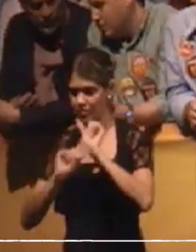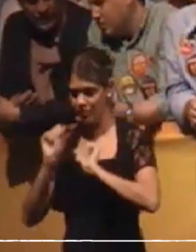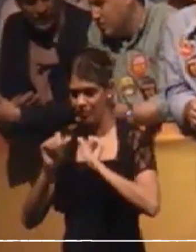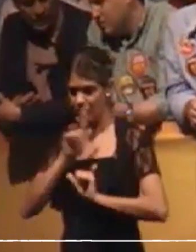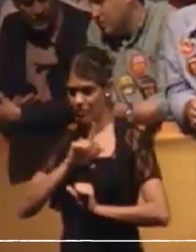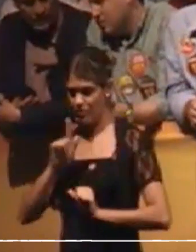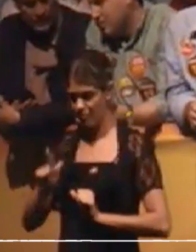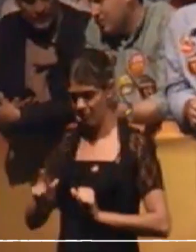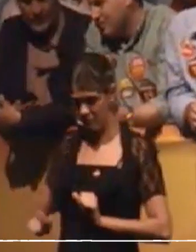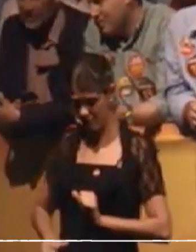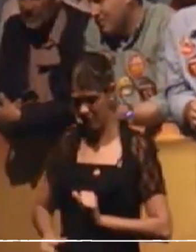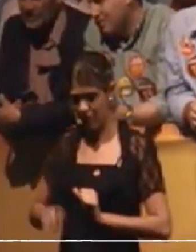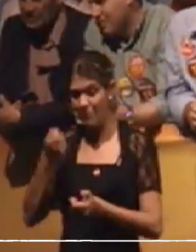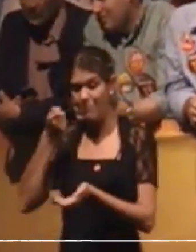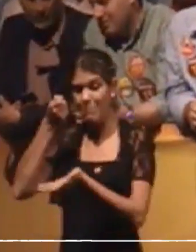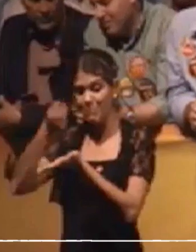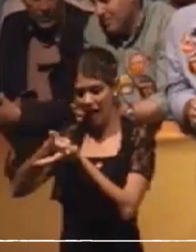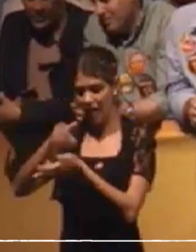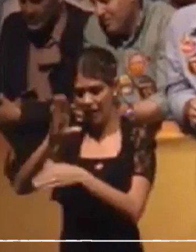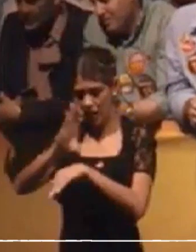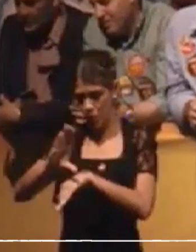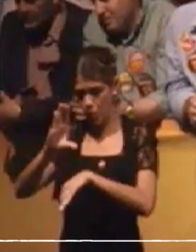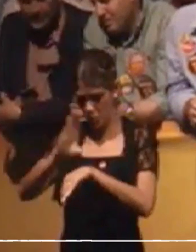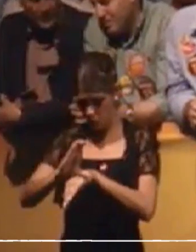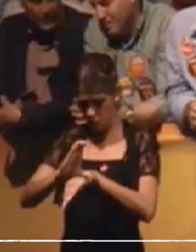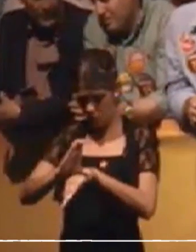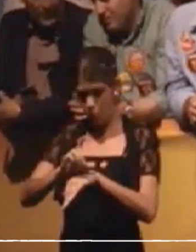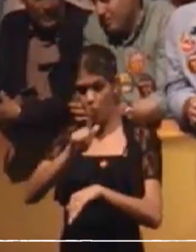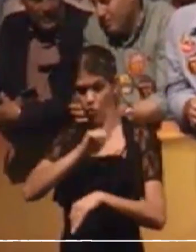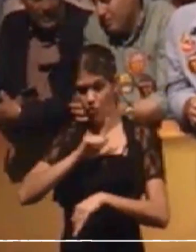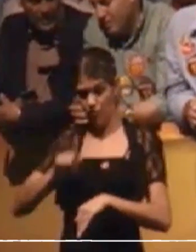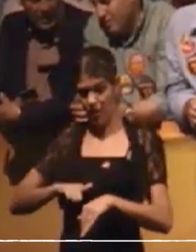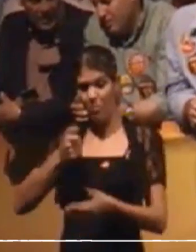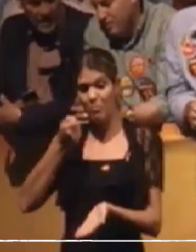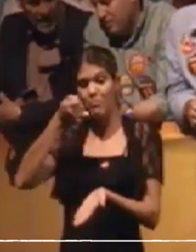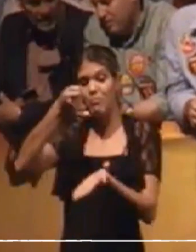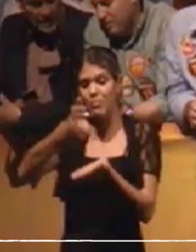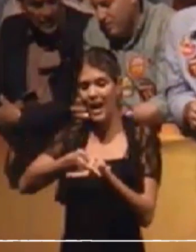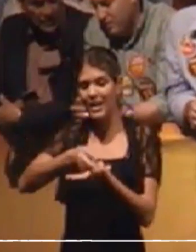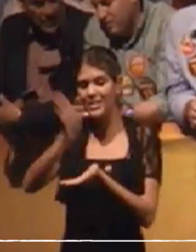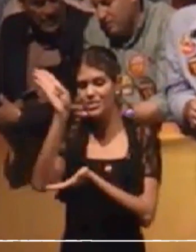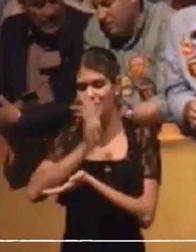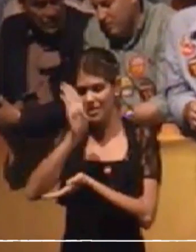governo paga os cursos, eles hoje são